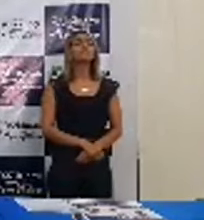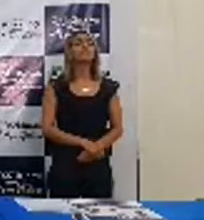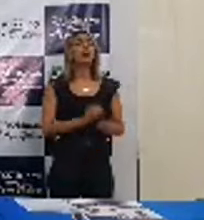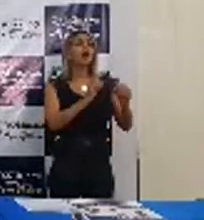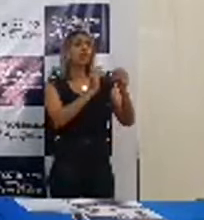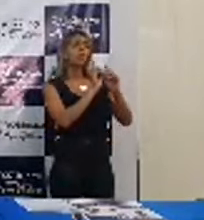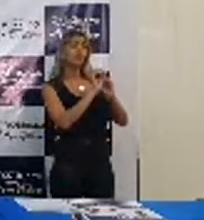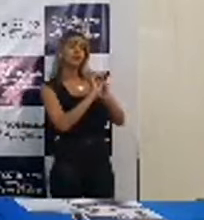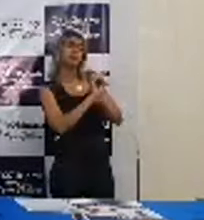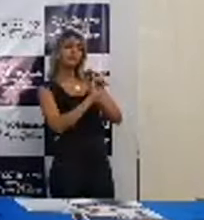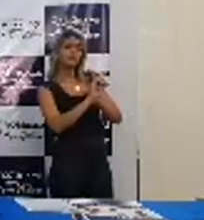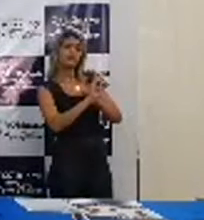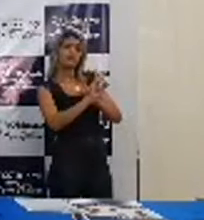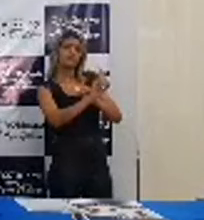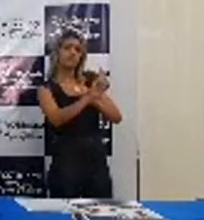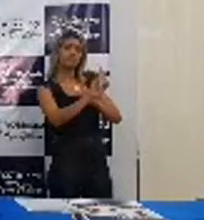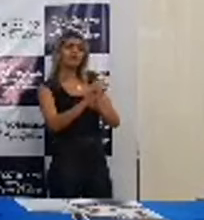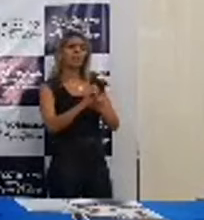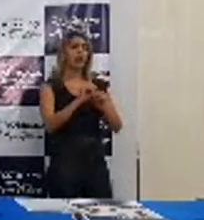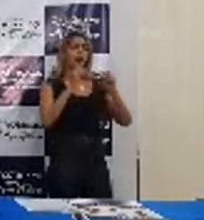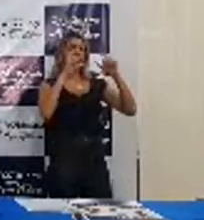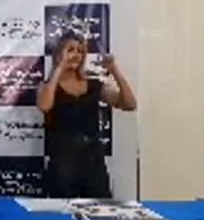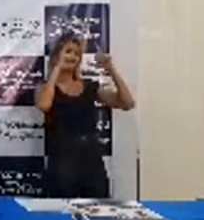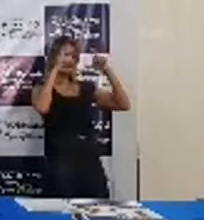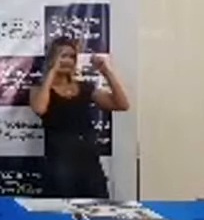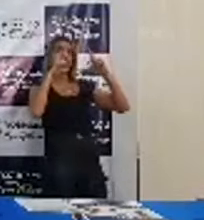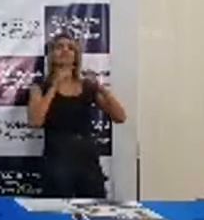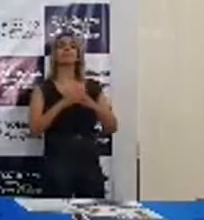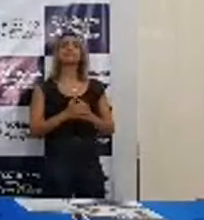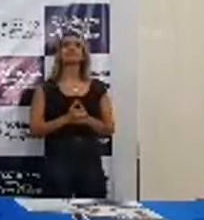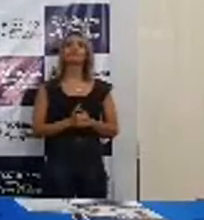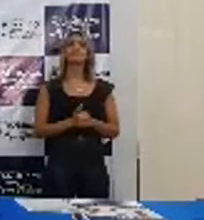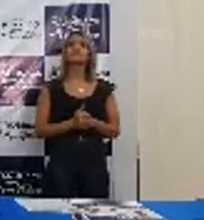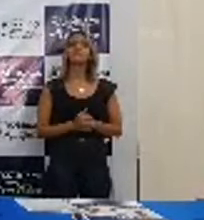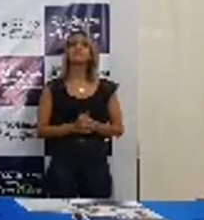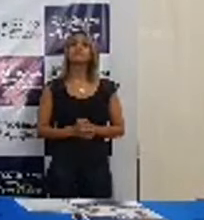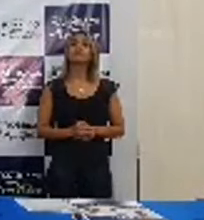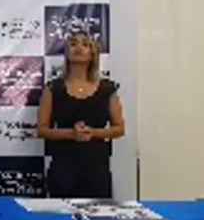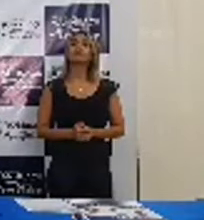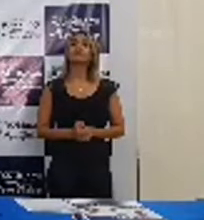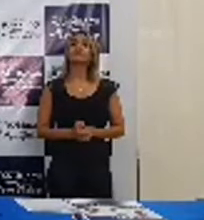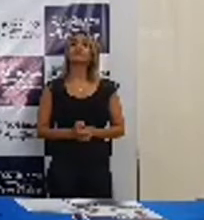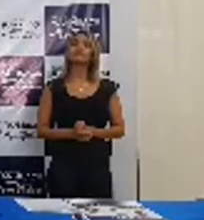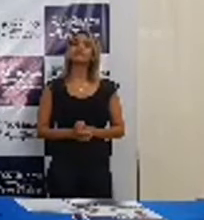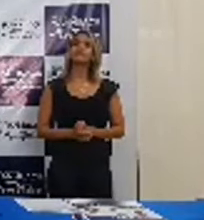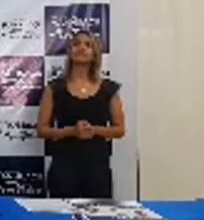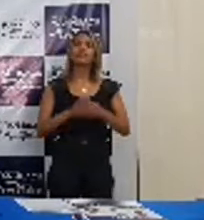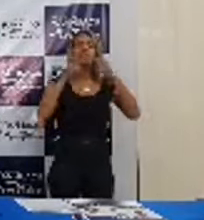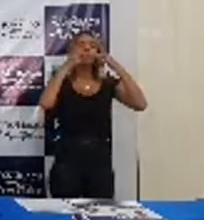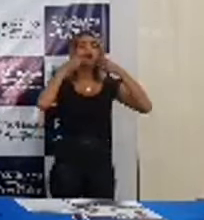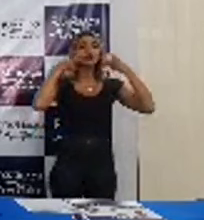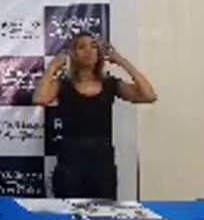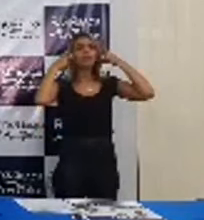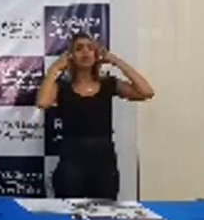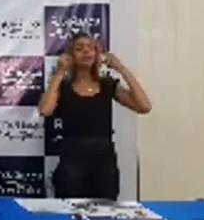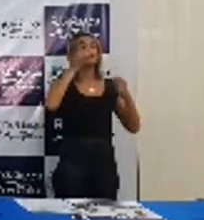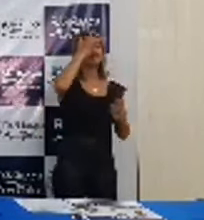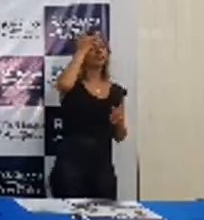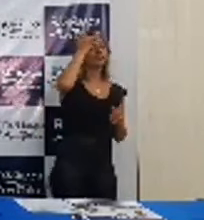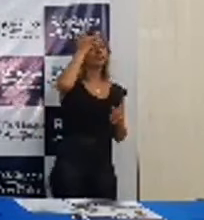fila, eu tirei uma foto aqui, ela está um completo, tem gente com máscara, sem máscara, como ele falou. Mas como